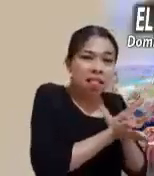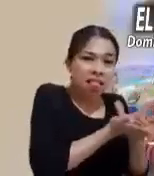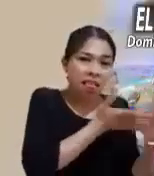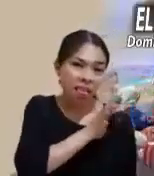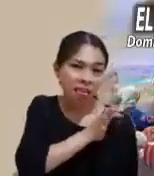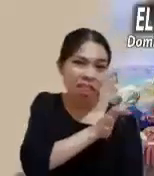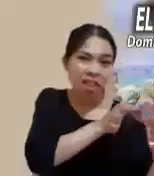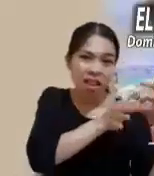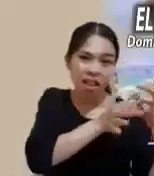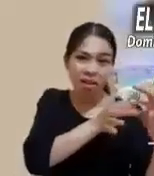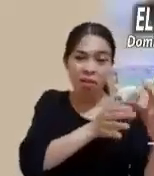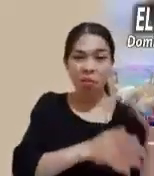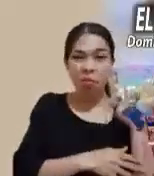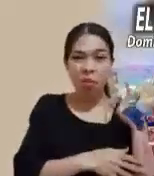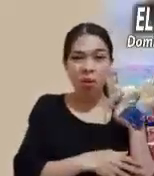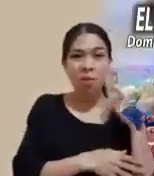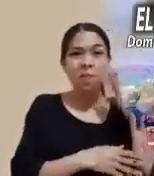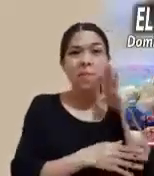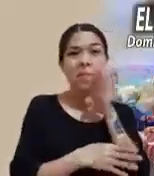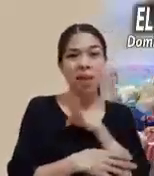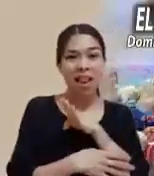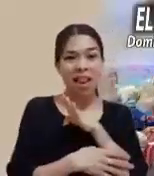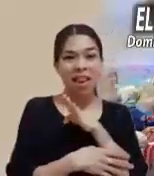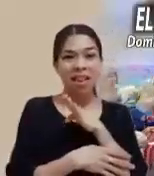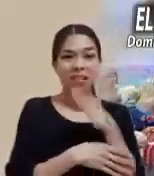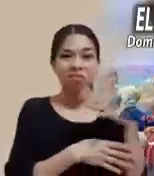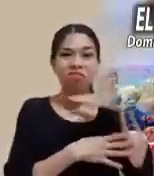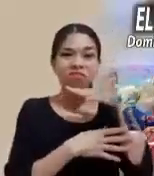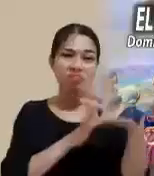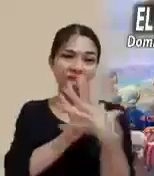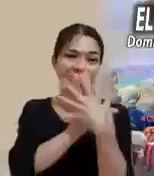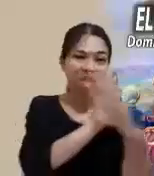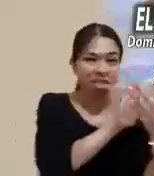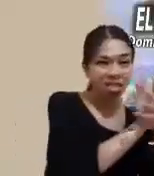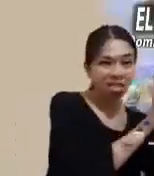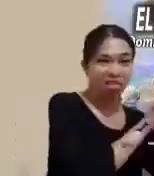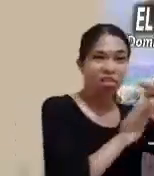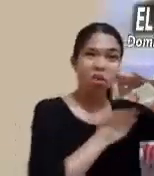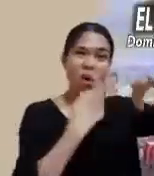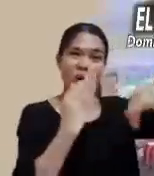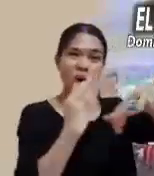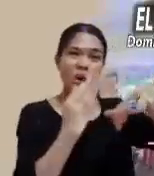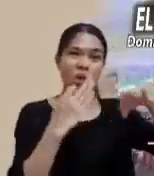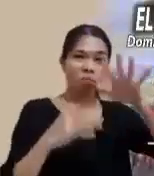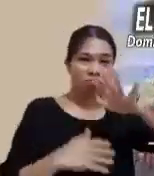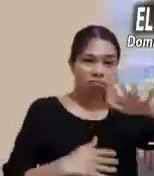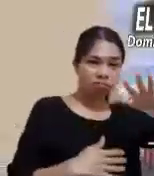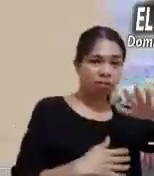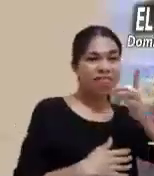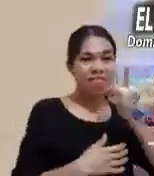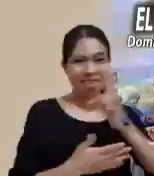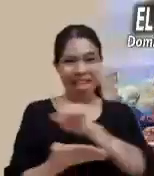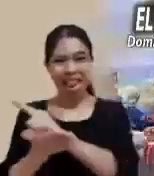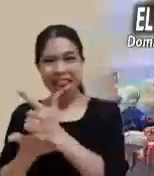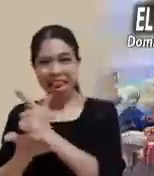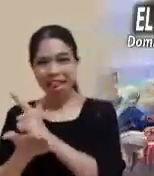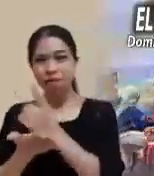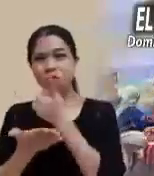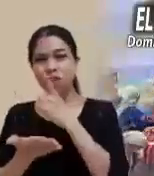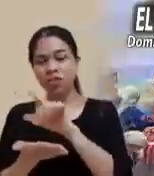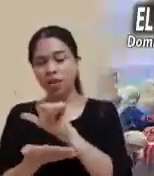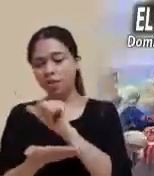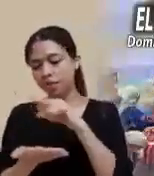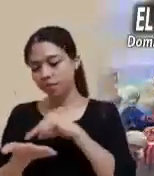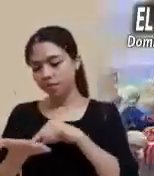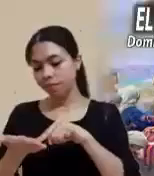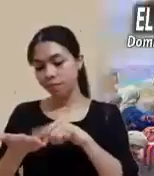tejido social y económico en regiones enteras. Decían los obispos en Aparecida y añadían: